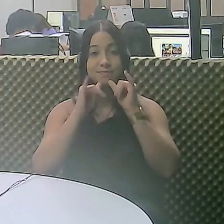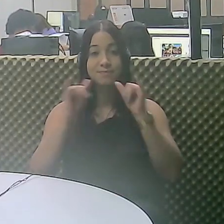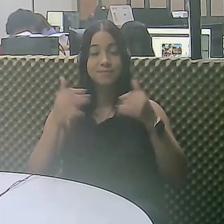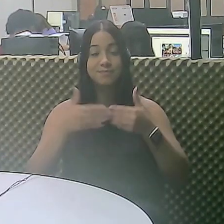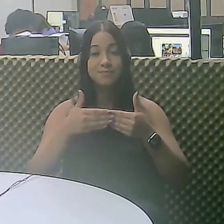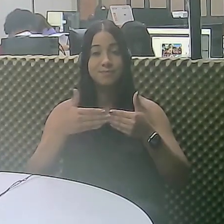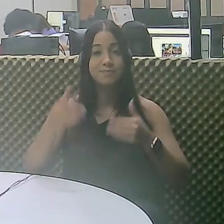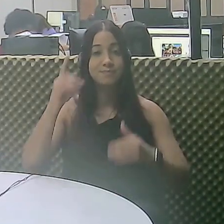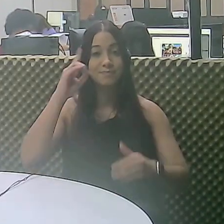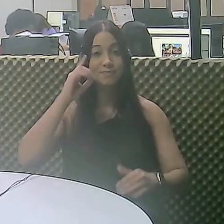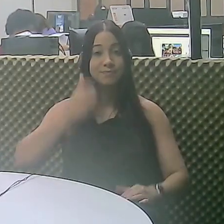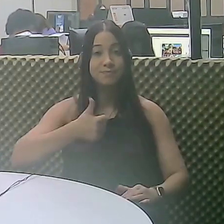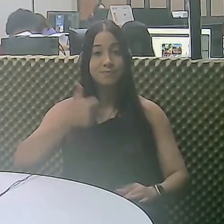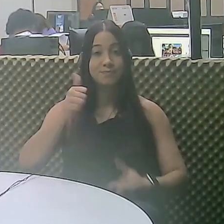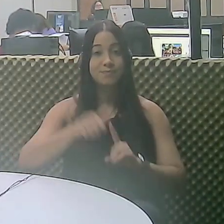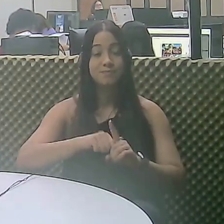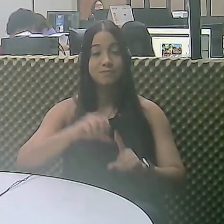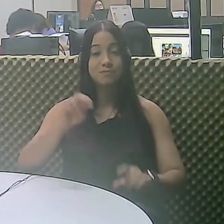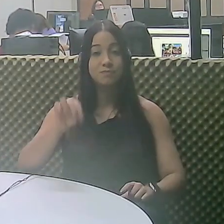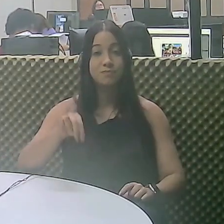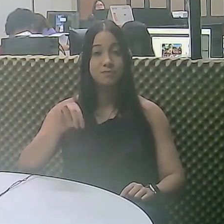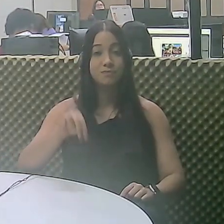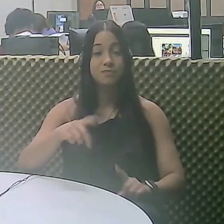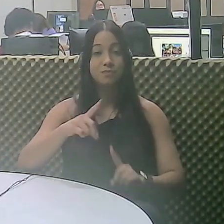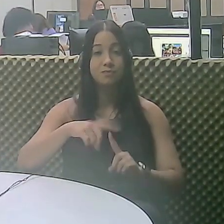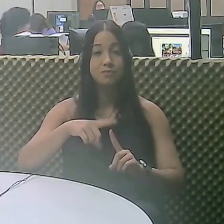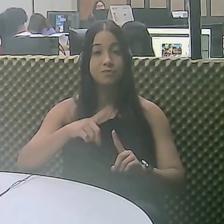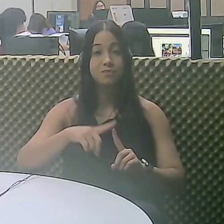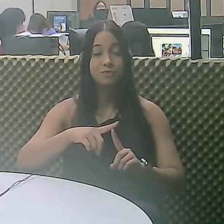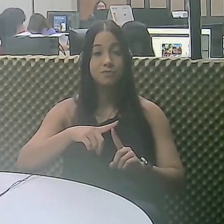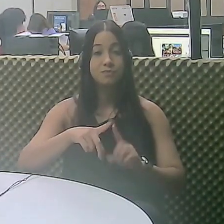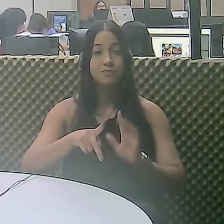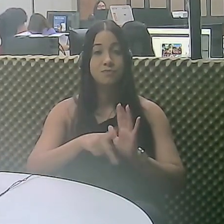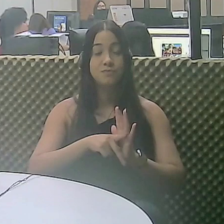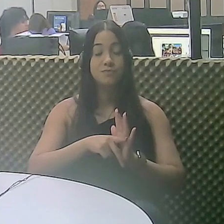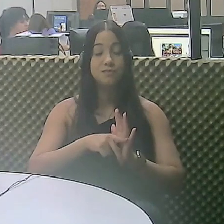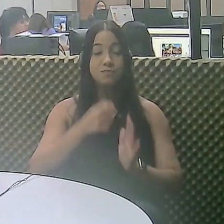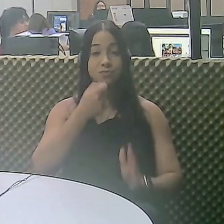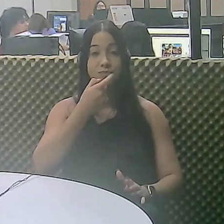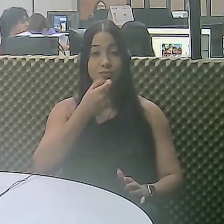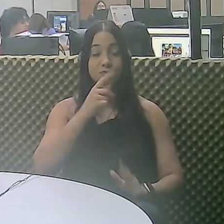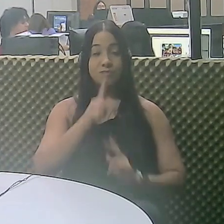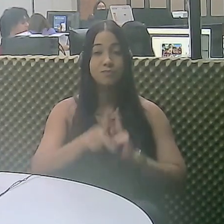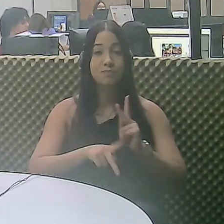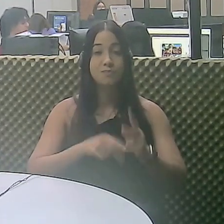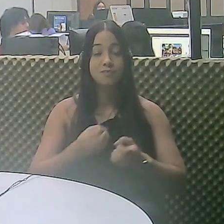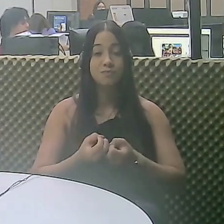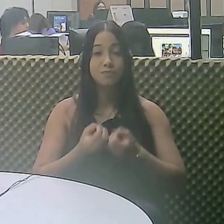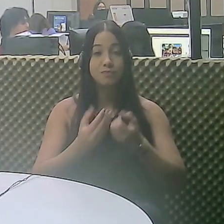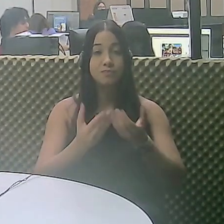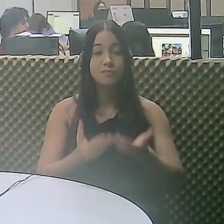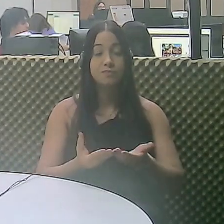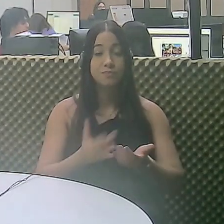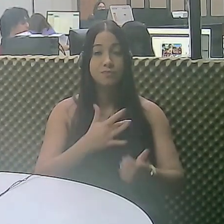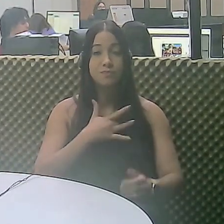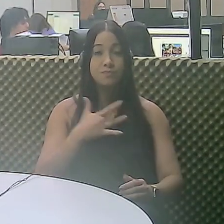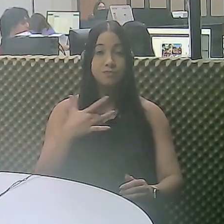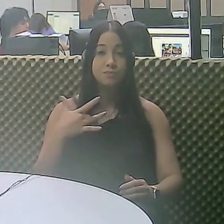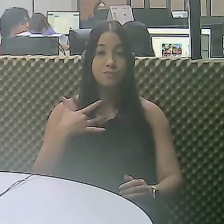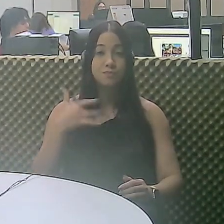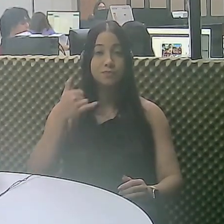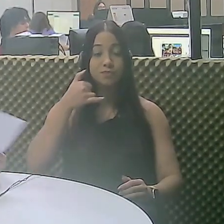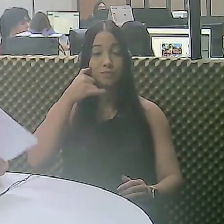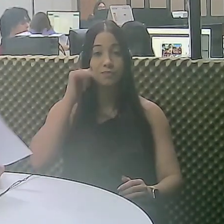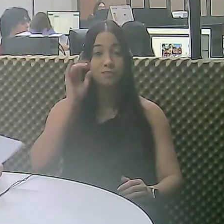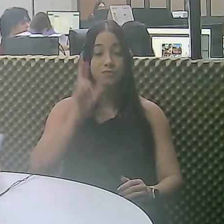partir do dia primeiro de novembro o modelo de dispensação de medicamentos à população nas unidades de saúde da zona rural